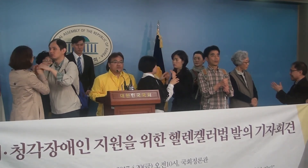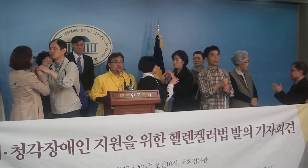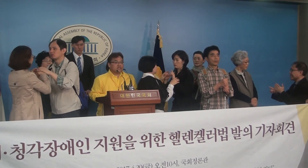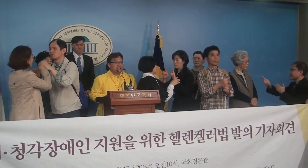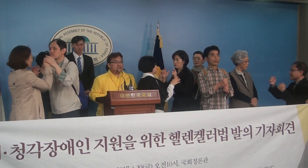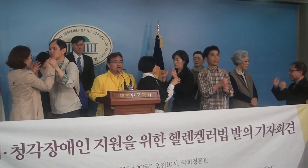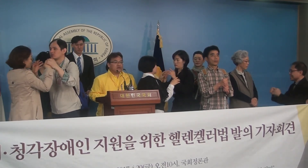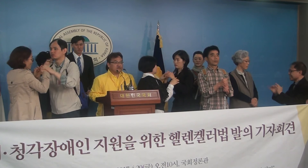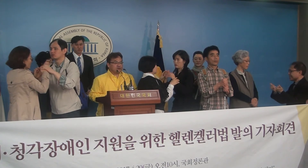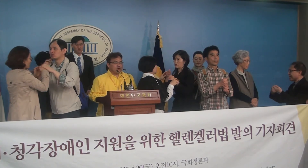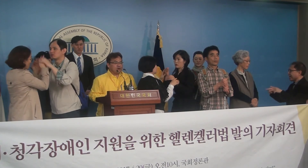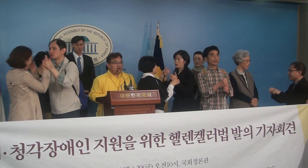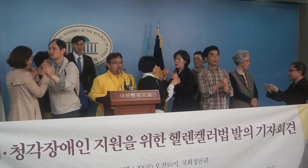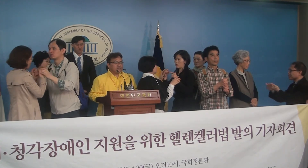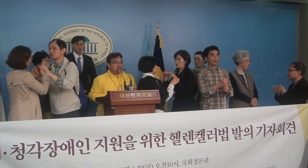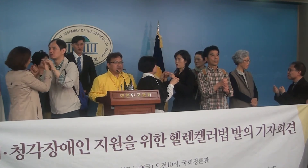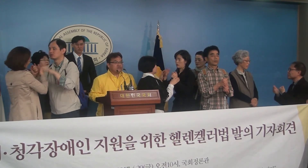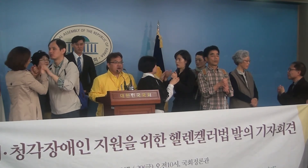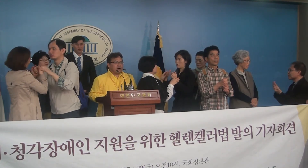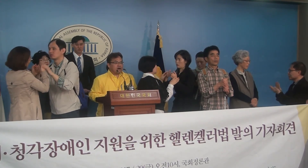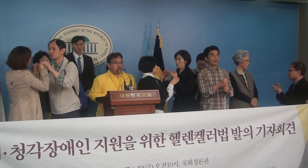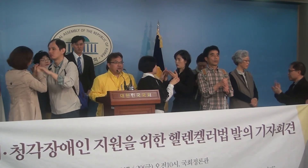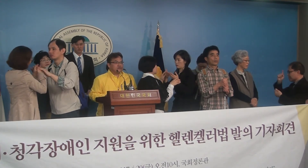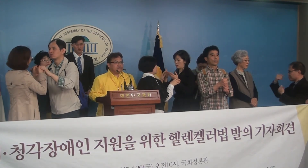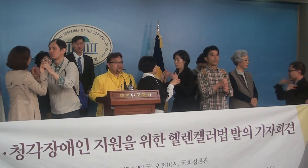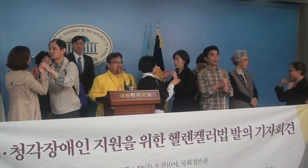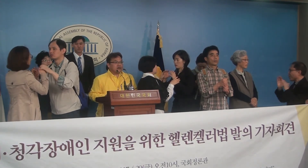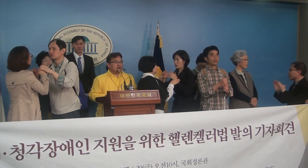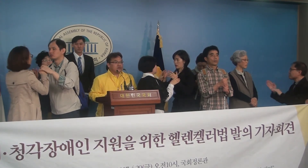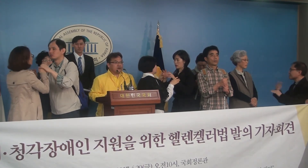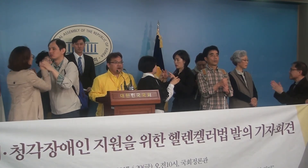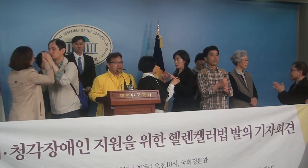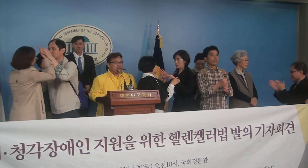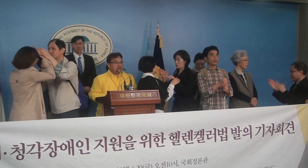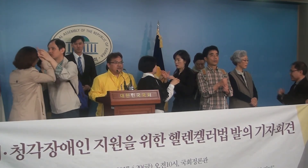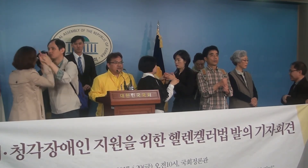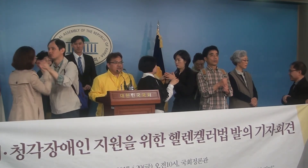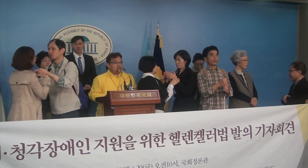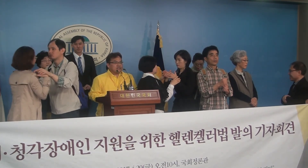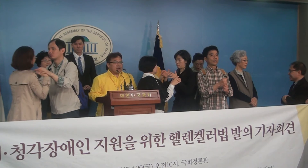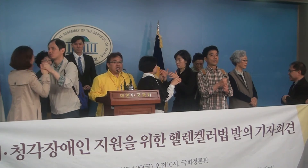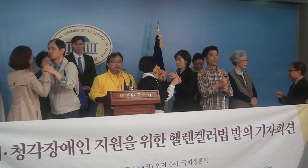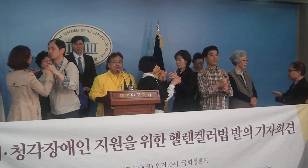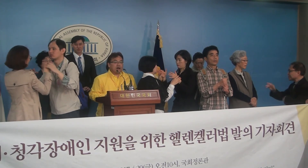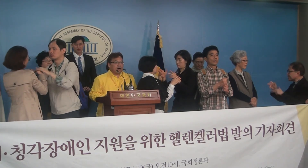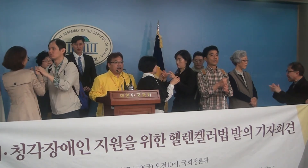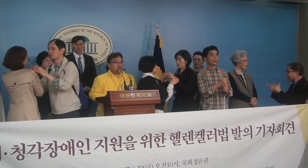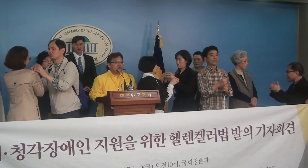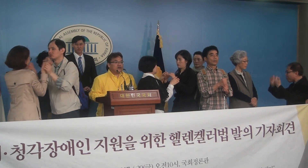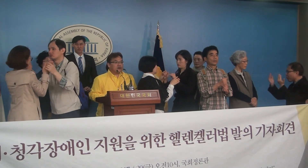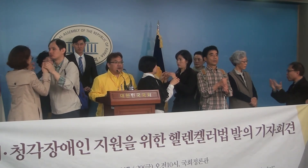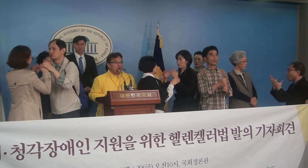계신 모든 분들이 함께 해주시고 우리 정부가 오늘부터 시작하면서 우리 장애인